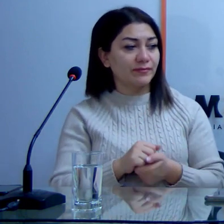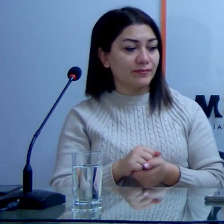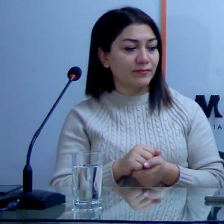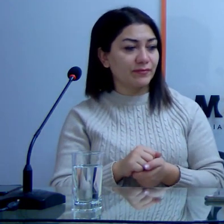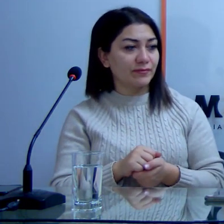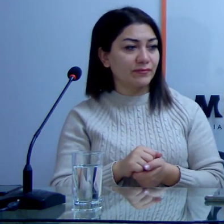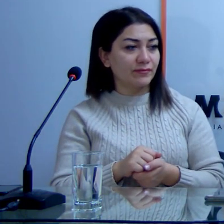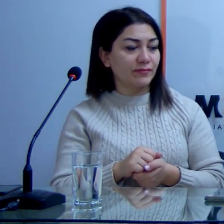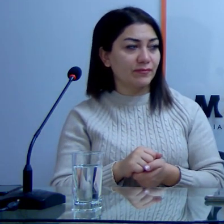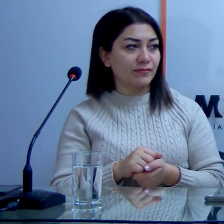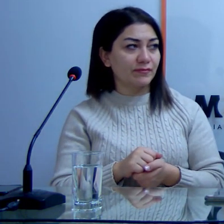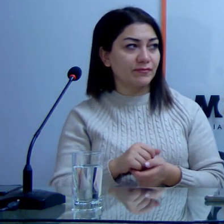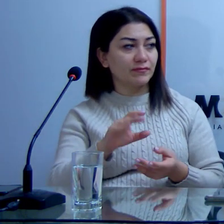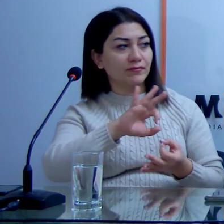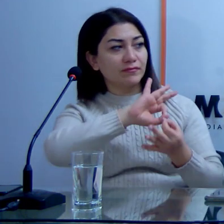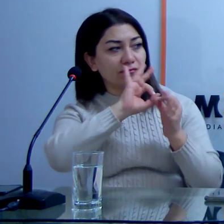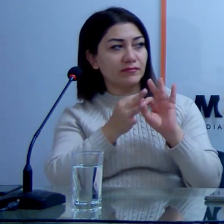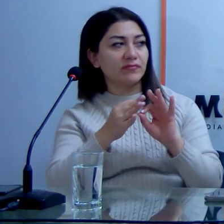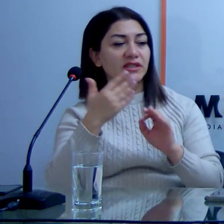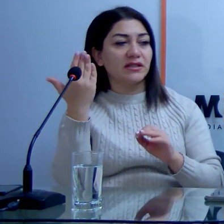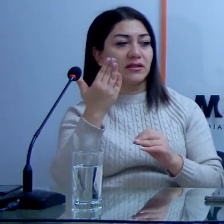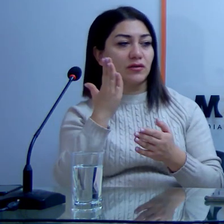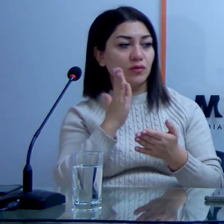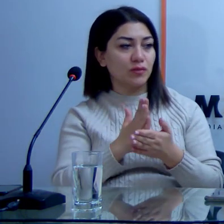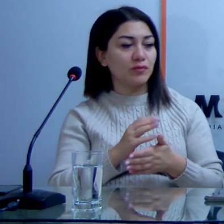ծավալուն զեկույցում դա նայեմ։